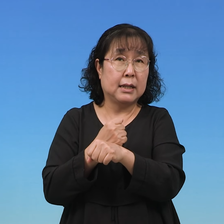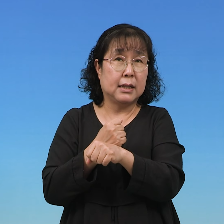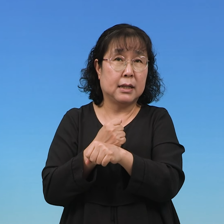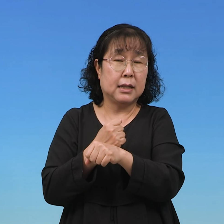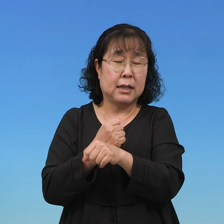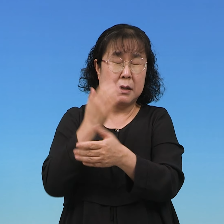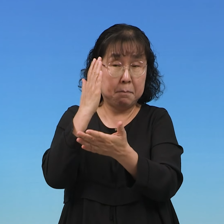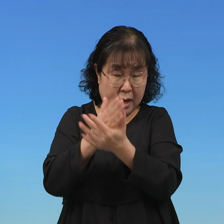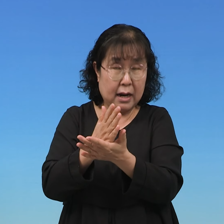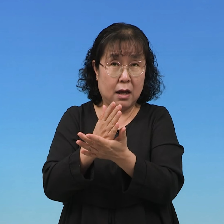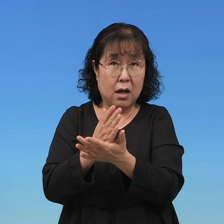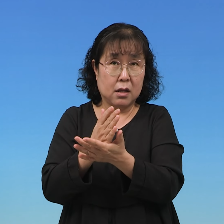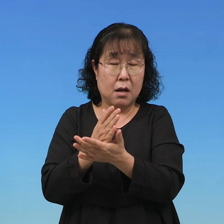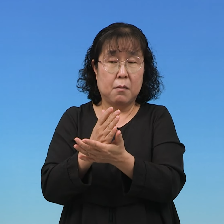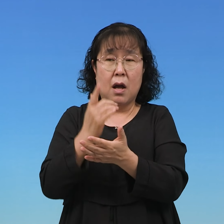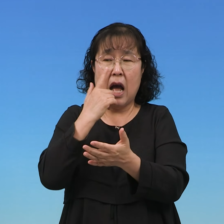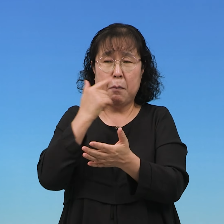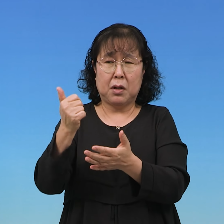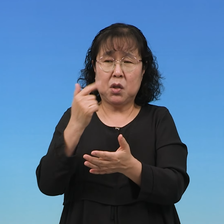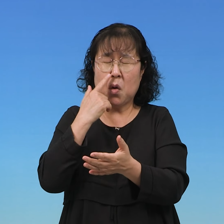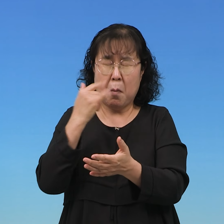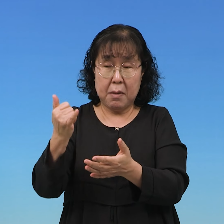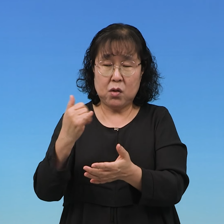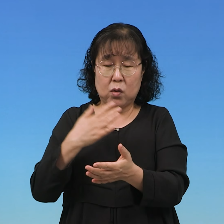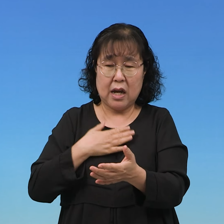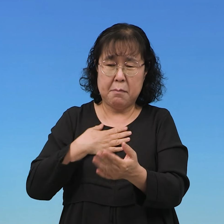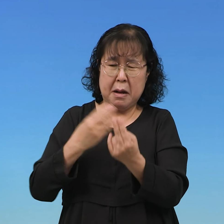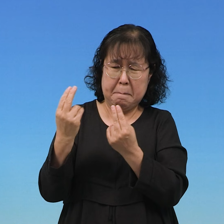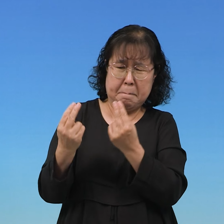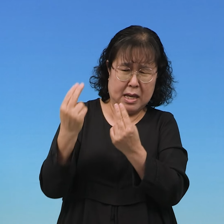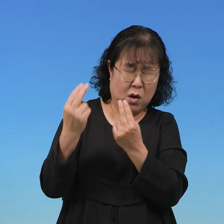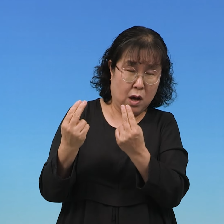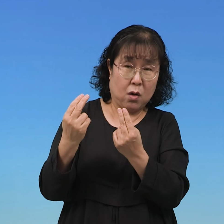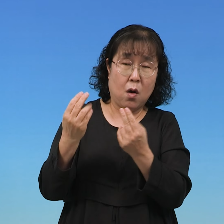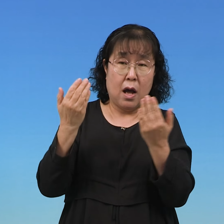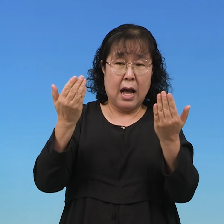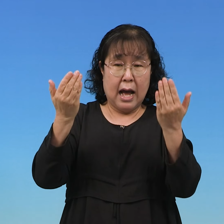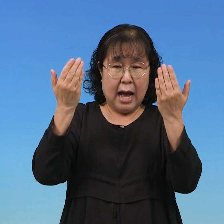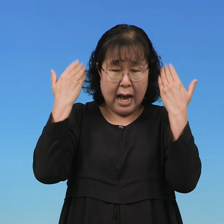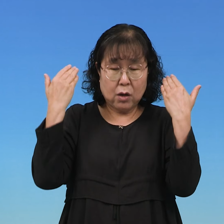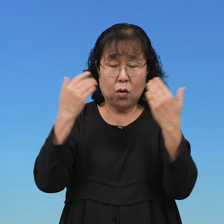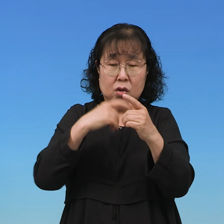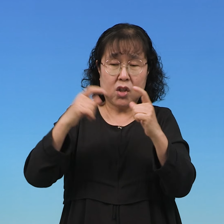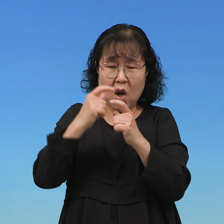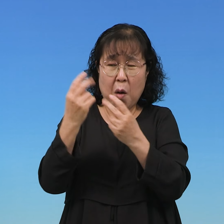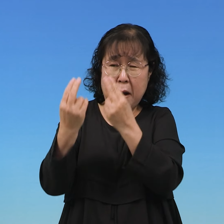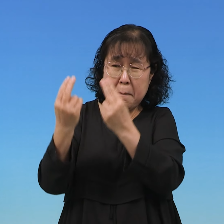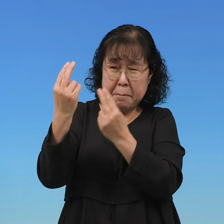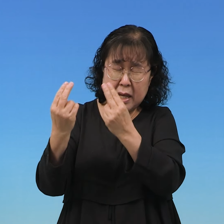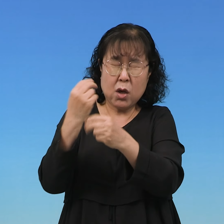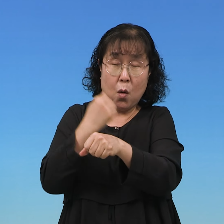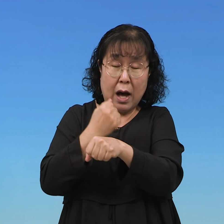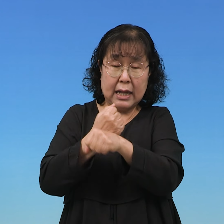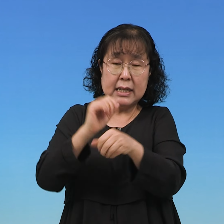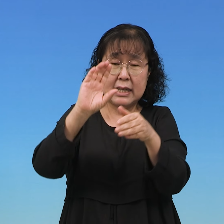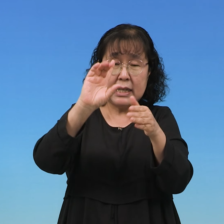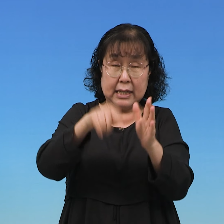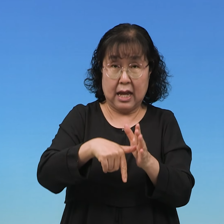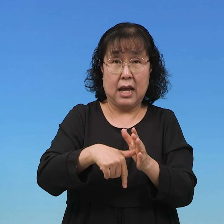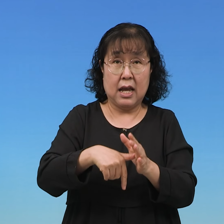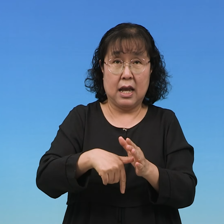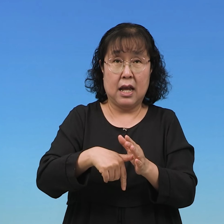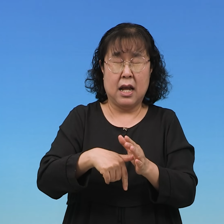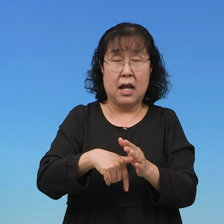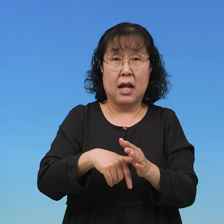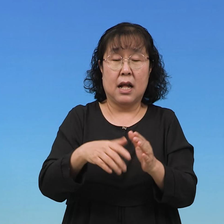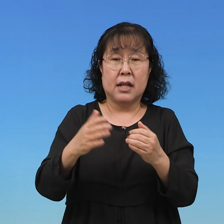이게 아버지도 자꾸 우리를 그렇게 몰고 가고 엄마도 그렇게 몰고 가고 학교는 대놓고 우리를 그렇게 몰고 간 그게 이 시대